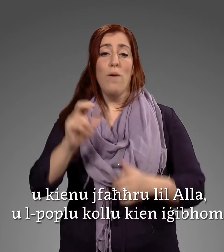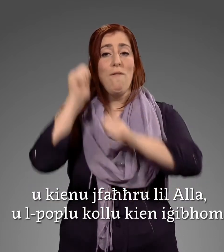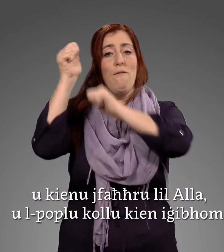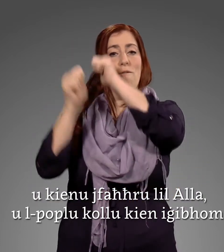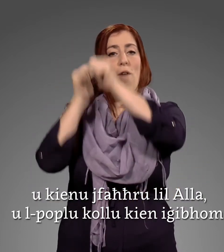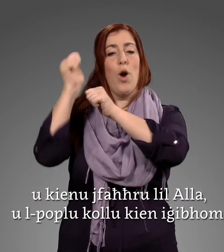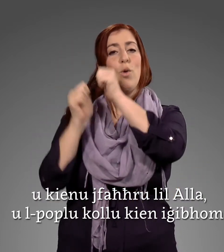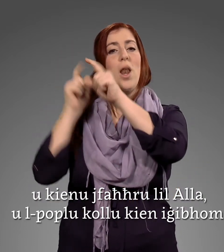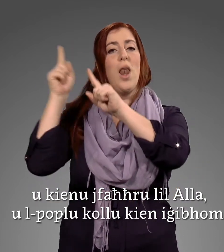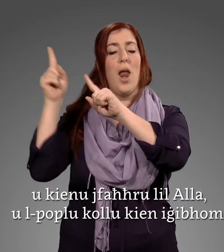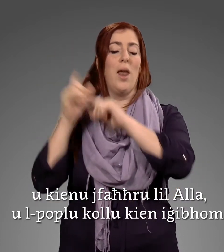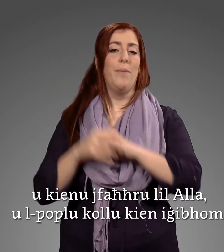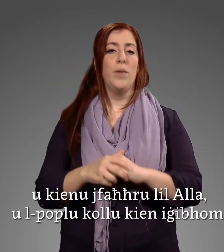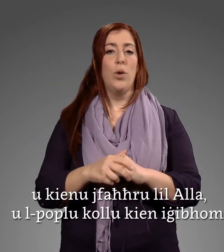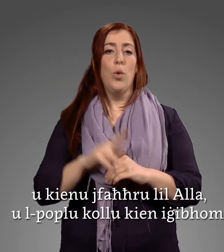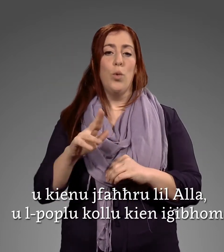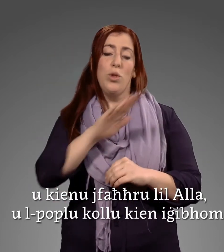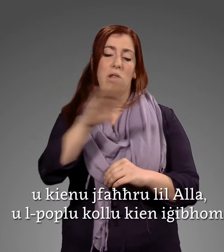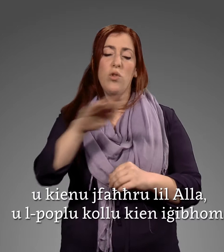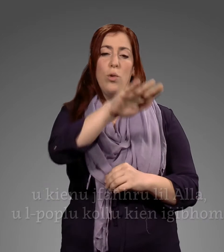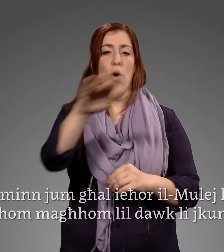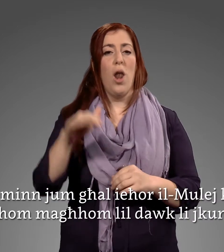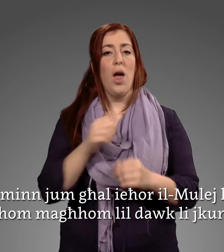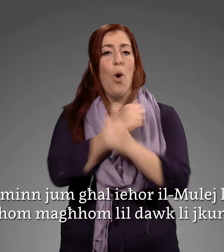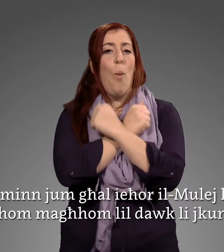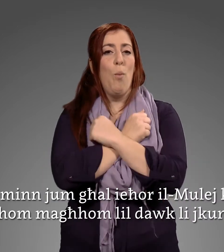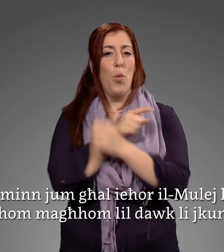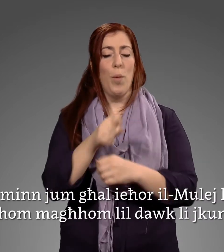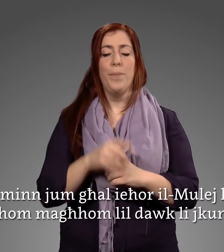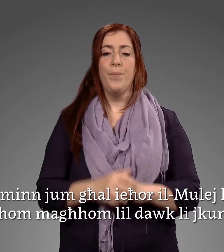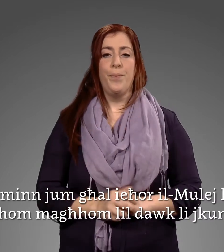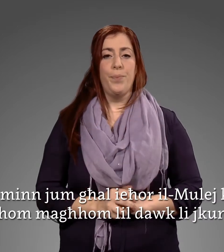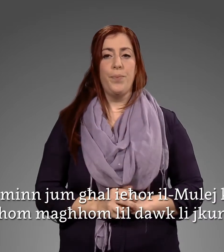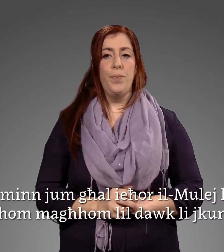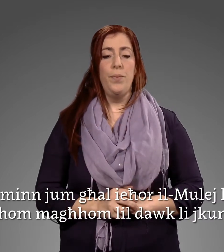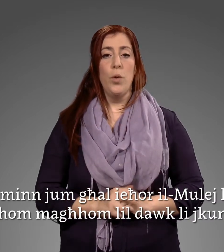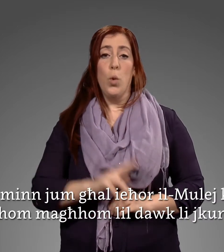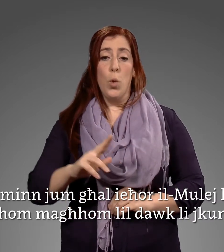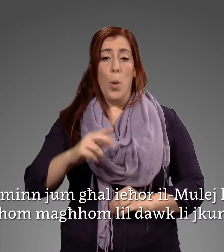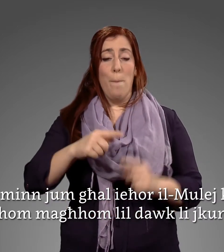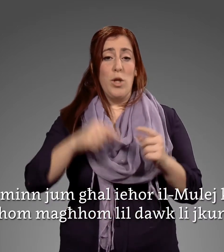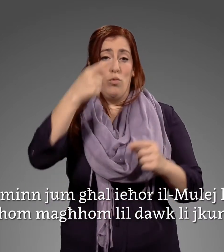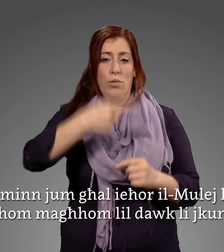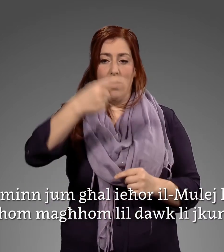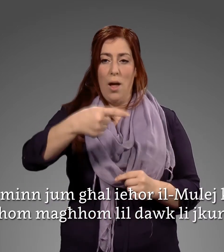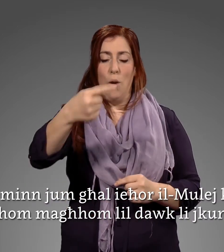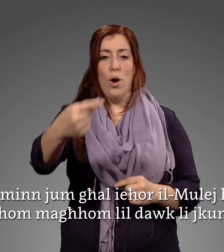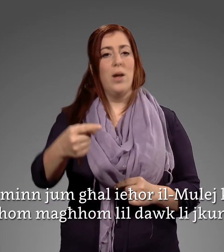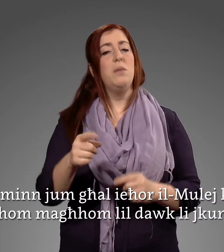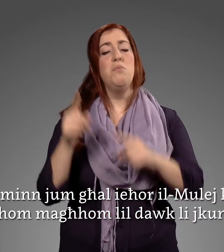u l-poplu kollu kien iġibhom. U minn jum għall-ieħor, il-mulej kien iżidilhom magħhom